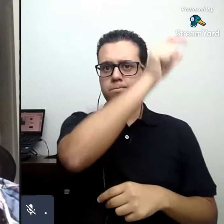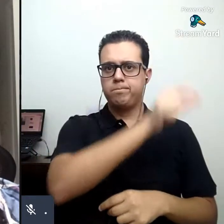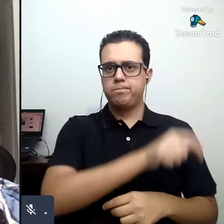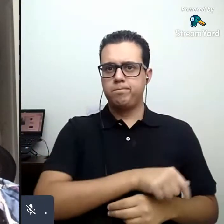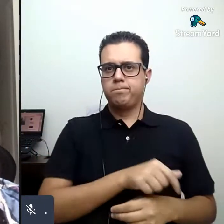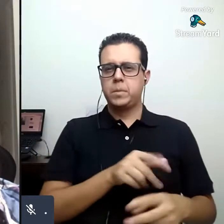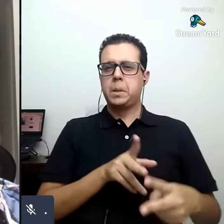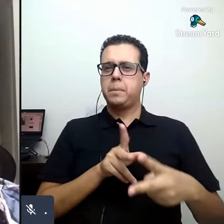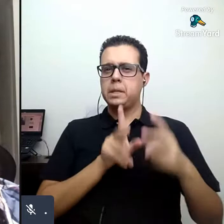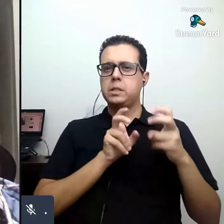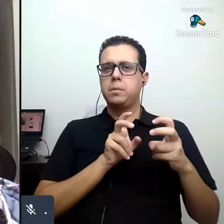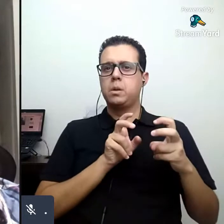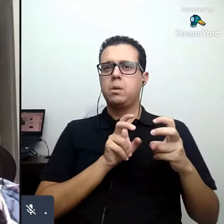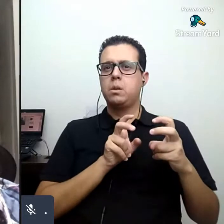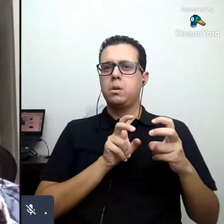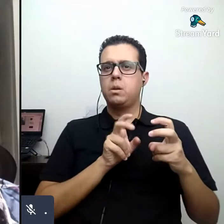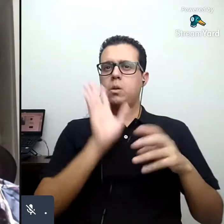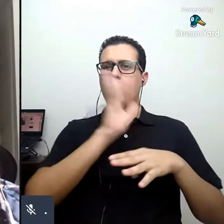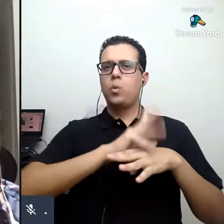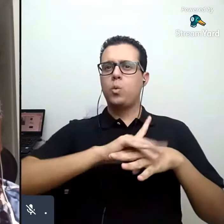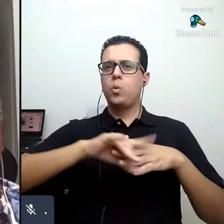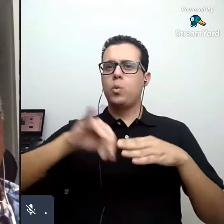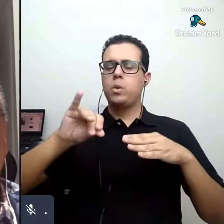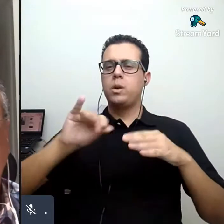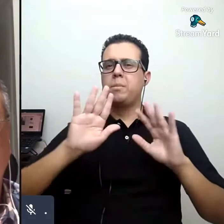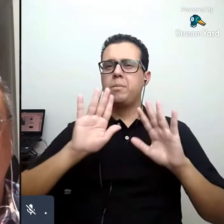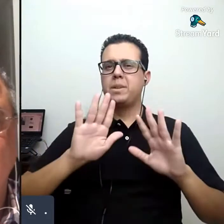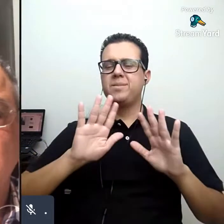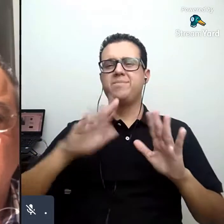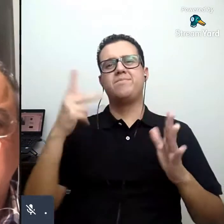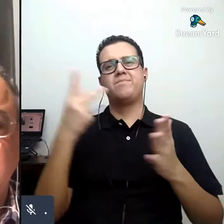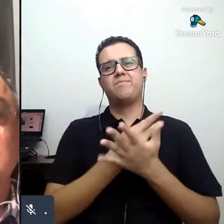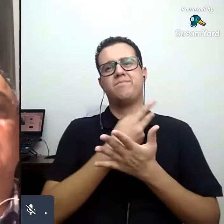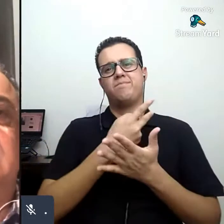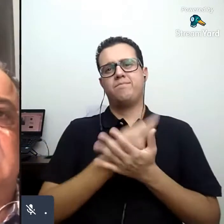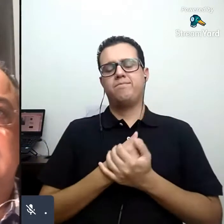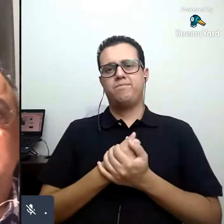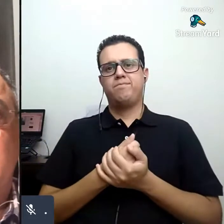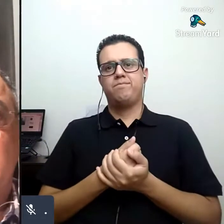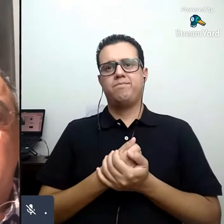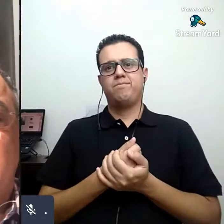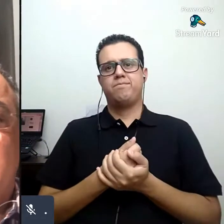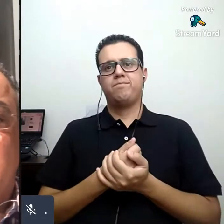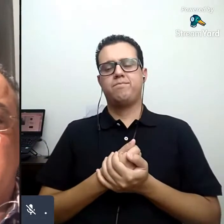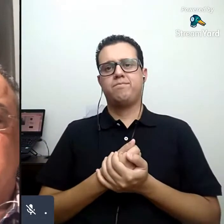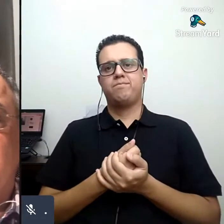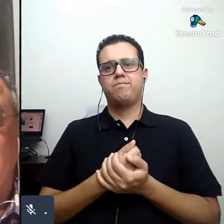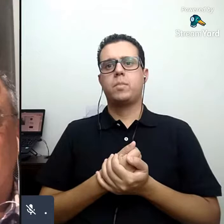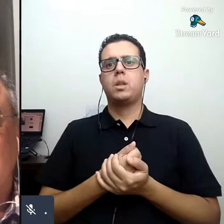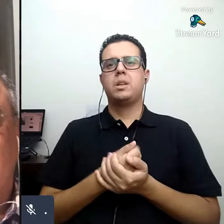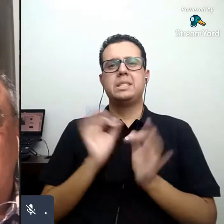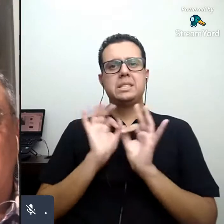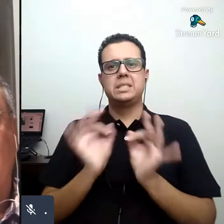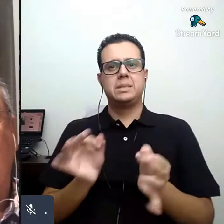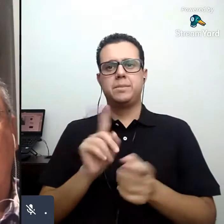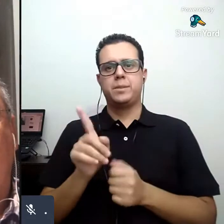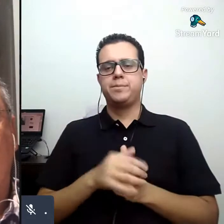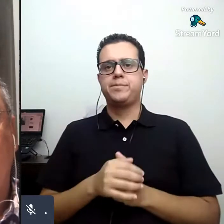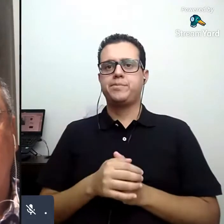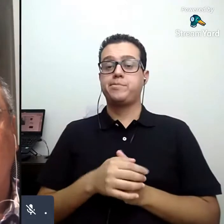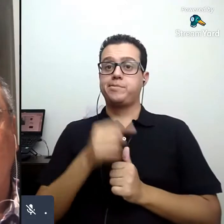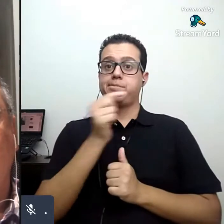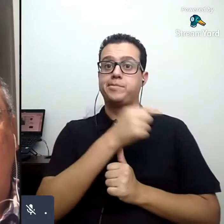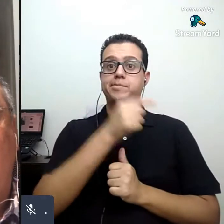é uma percepção enganosa, não é uma percepção simples. Ele vai pensar que